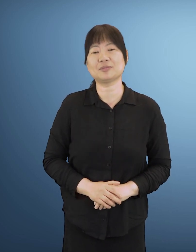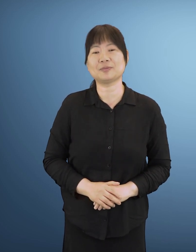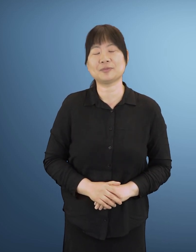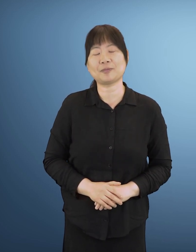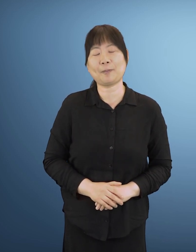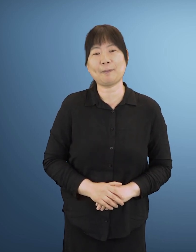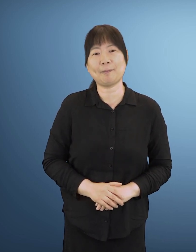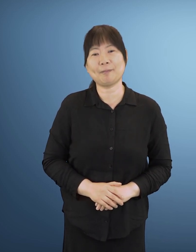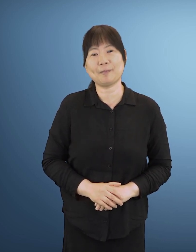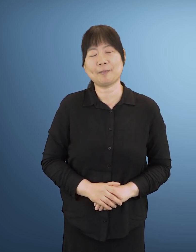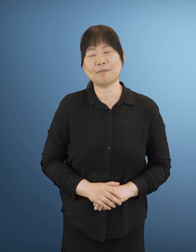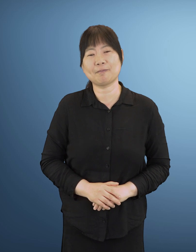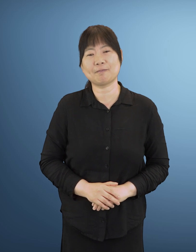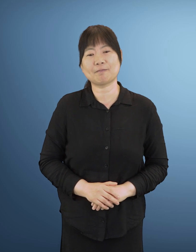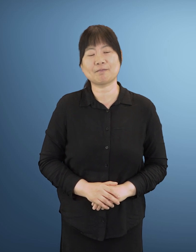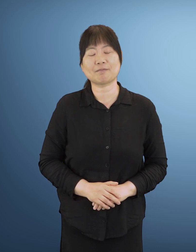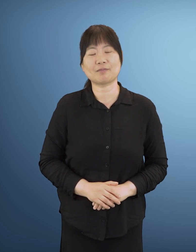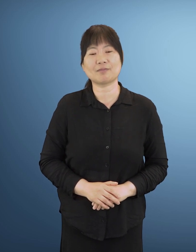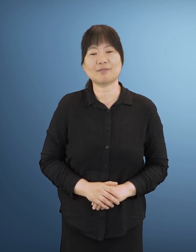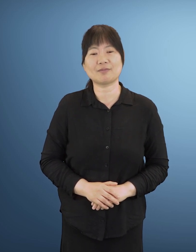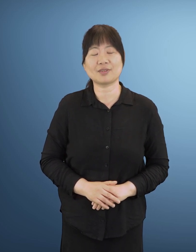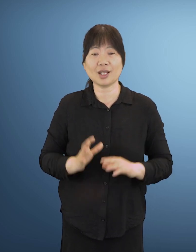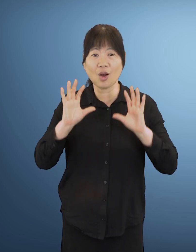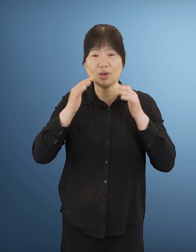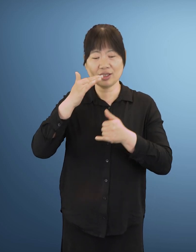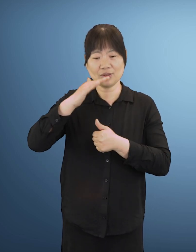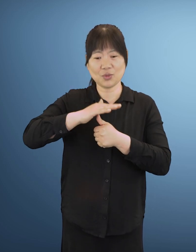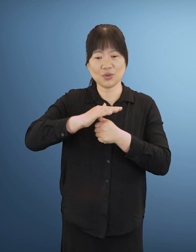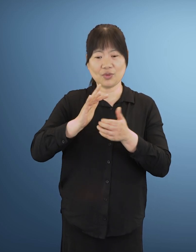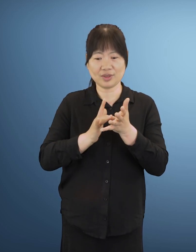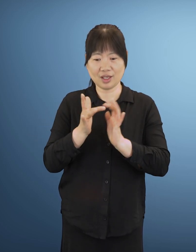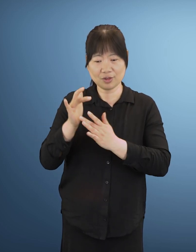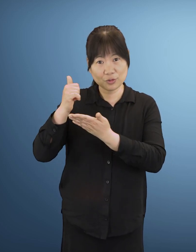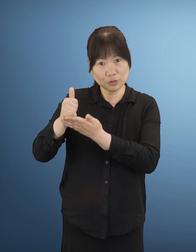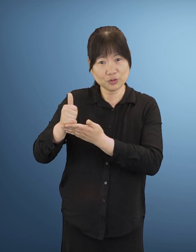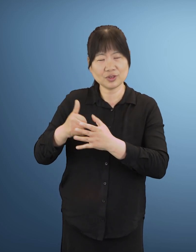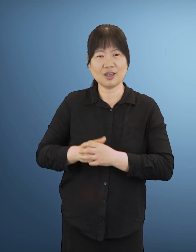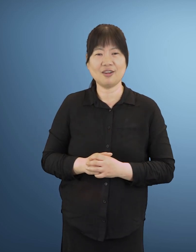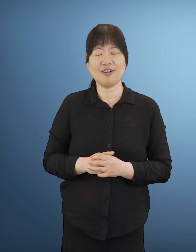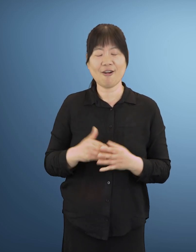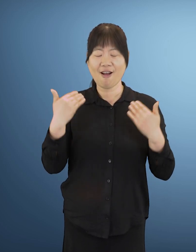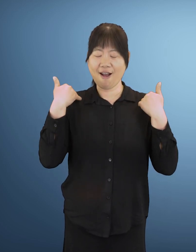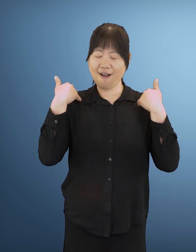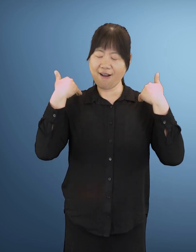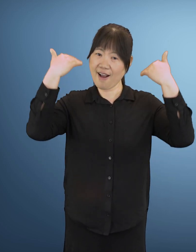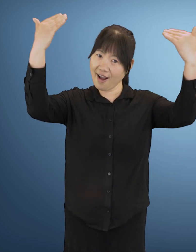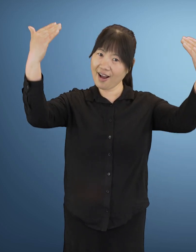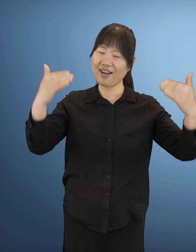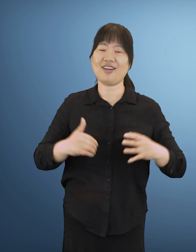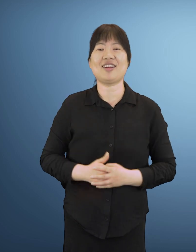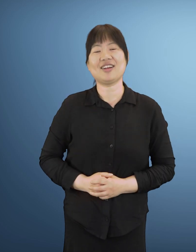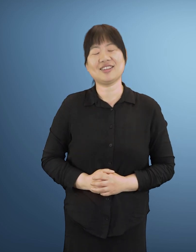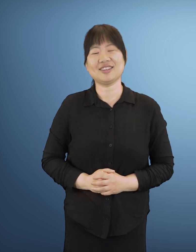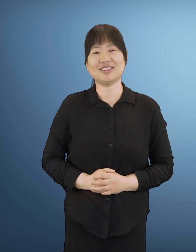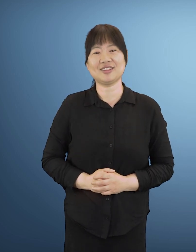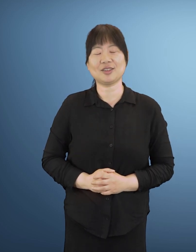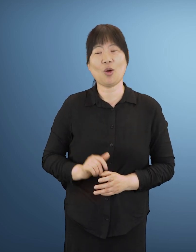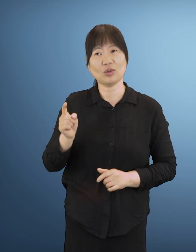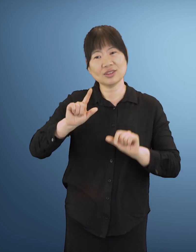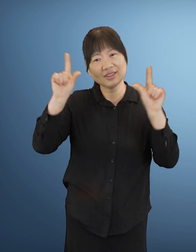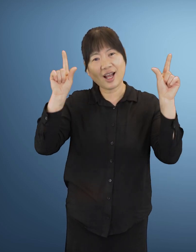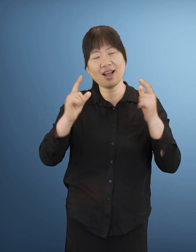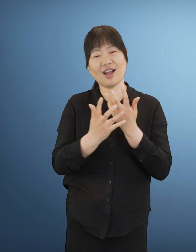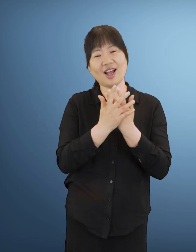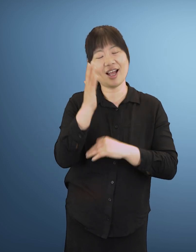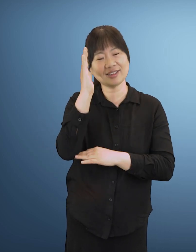근데 그러던 어린 소년 예수가 훌쩍 자라서 어느 날